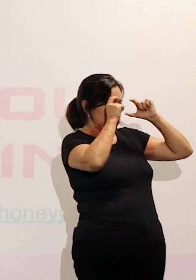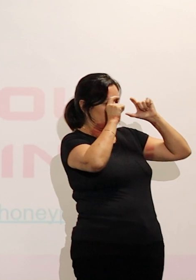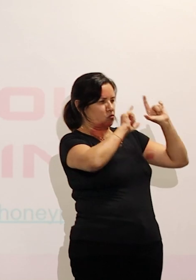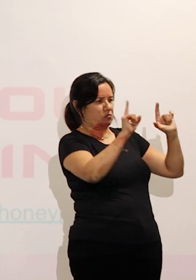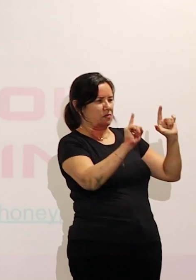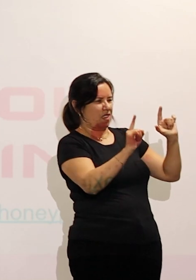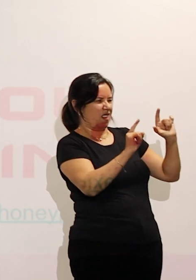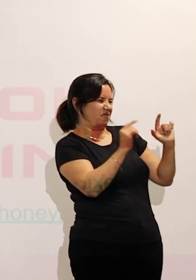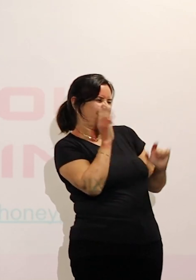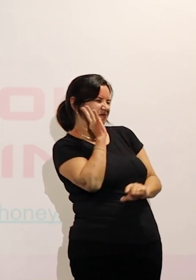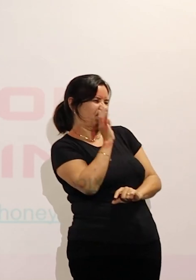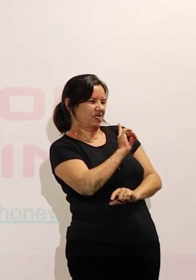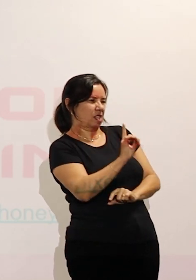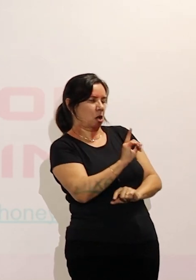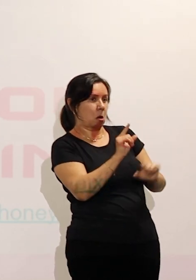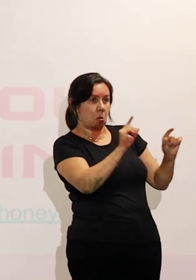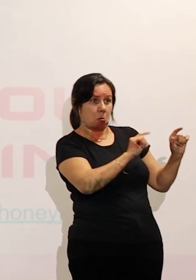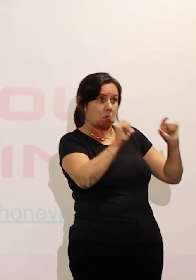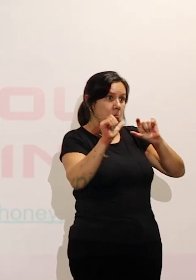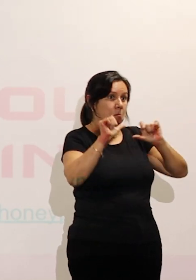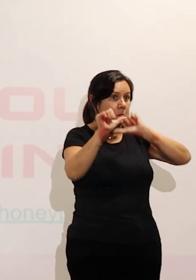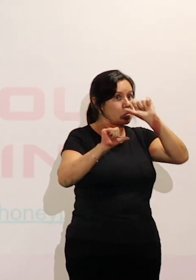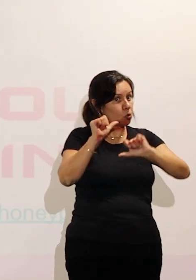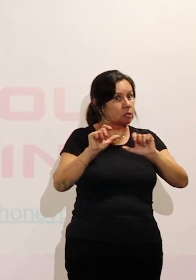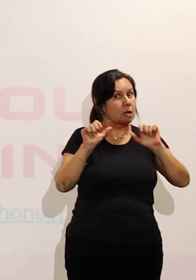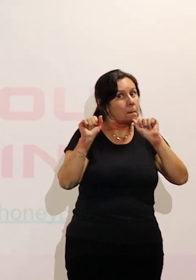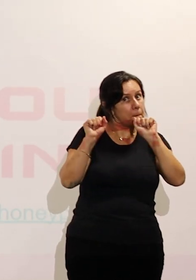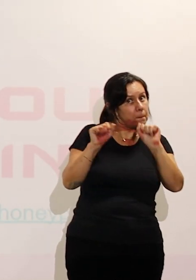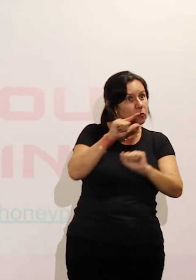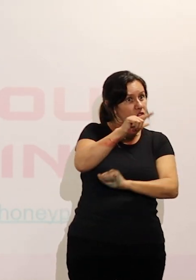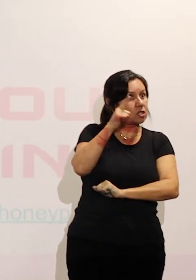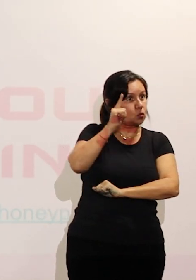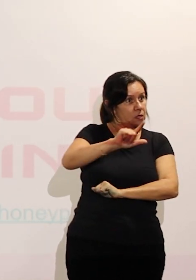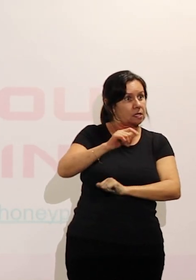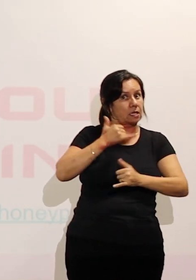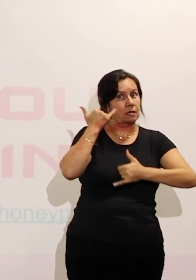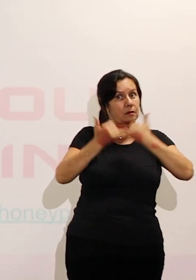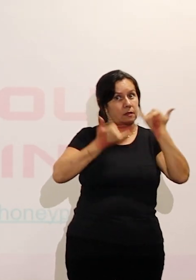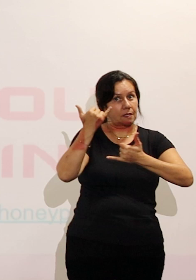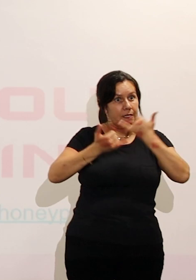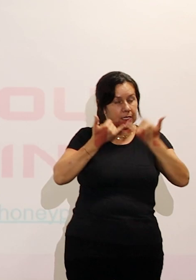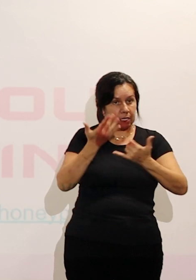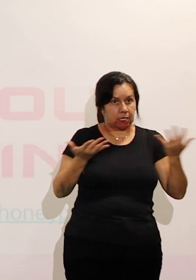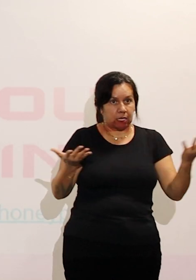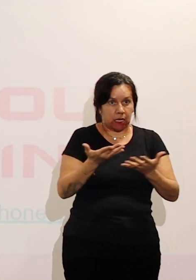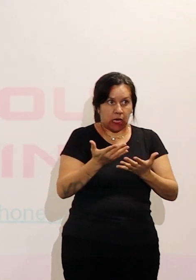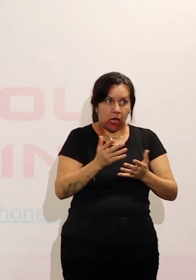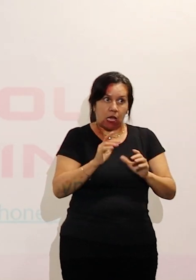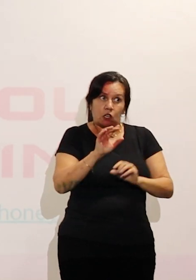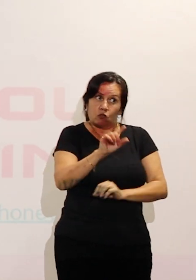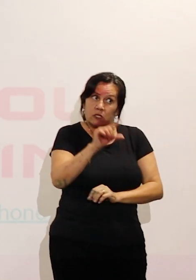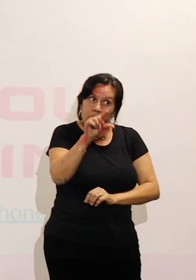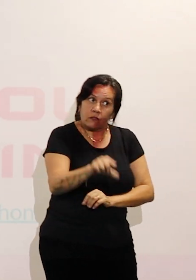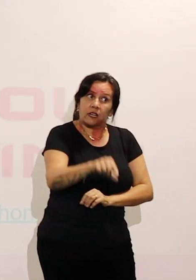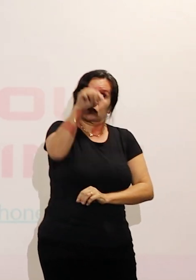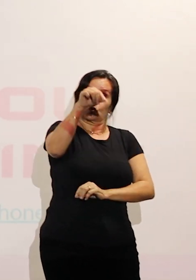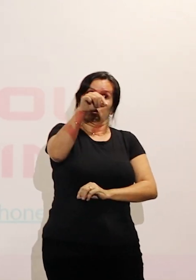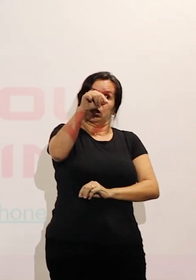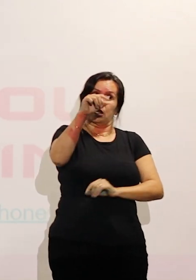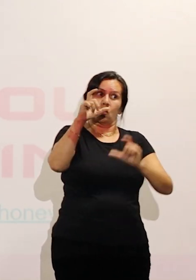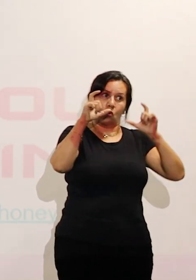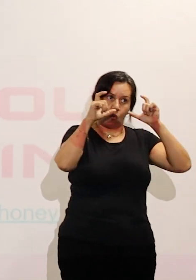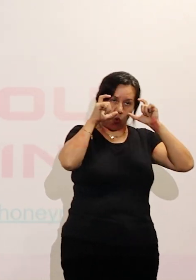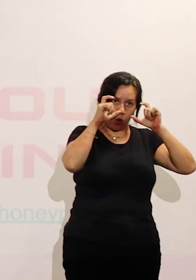não, o óculos não ficou legal. Então dá para fazer essa brincadeira já numa arte que, a hora que for decidido se vai ter óculos, se vai